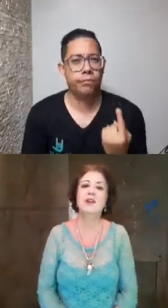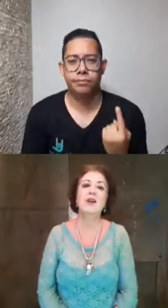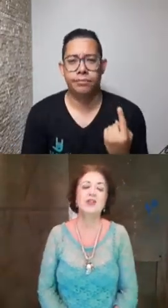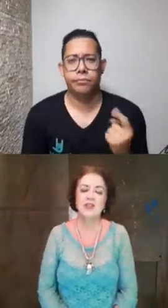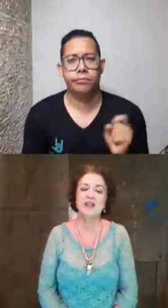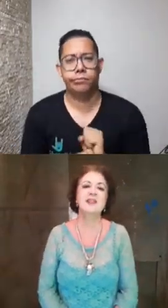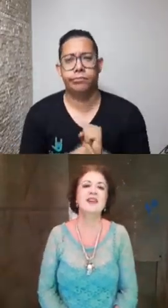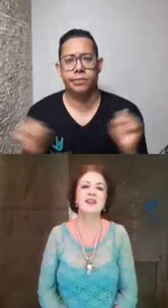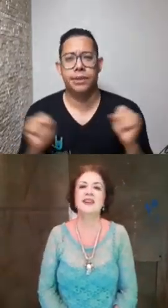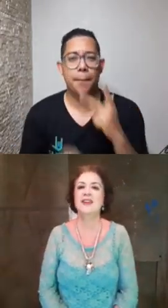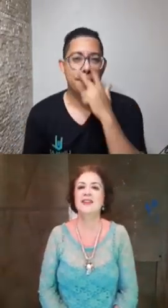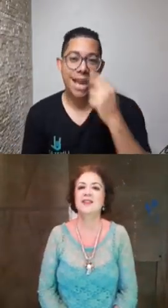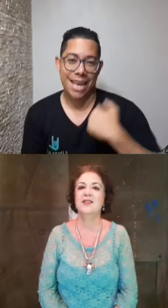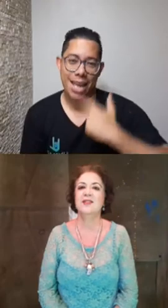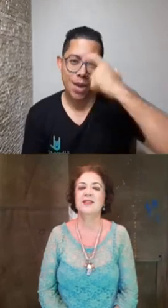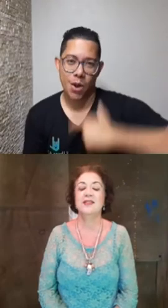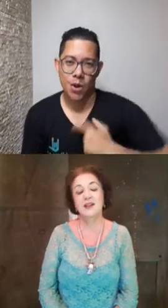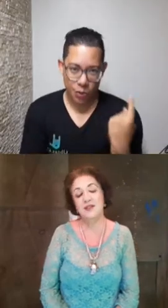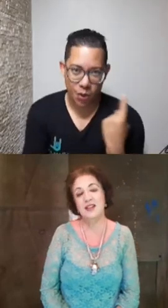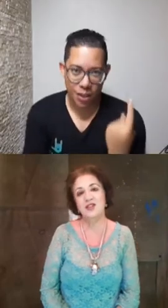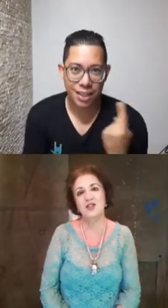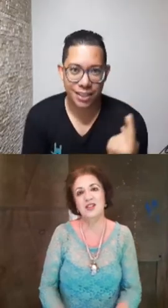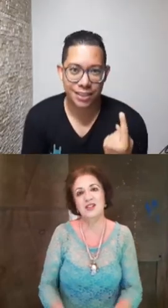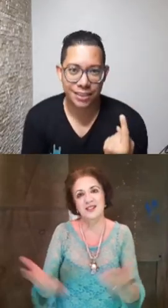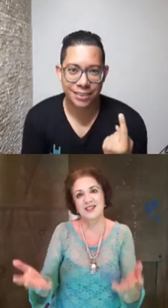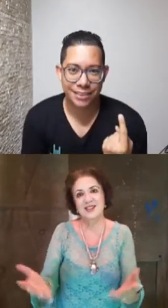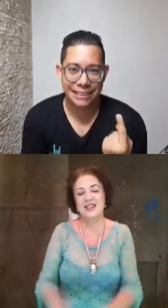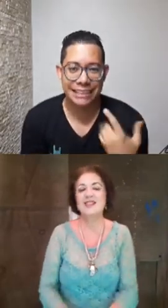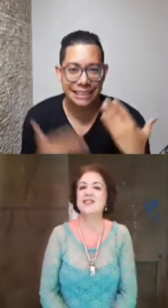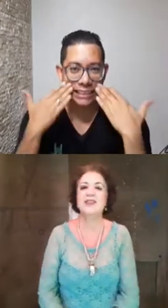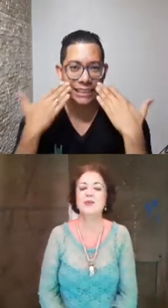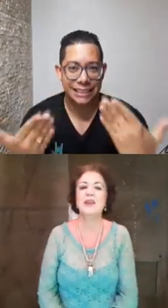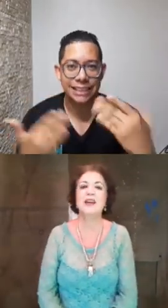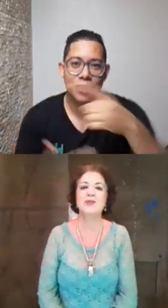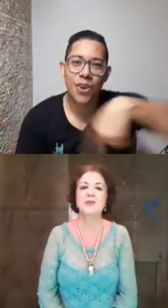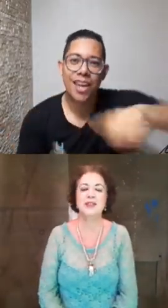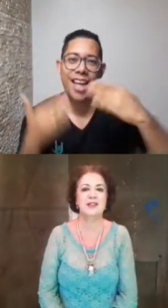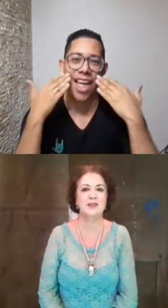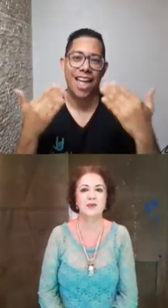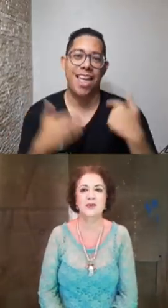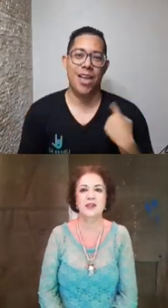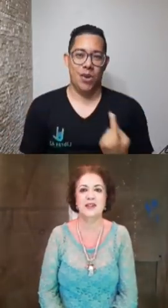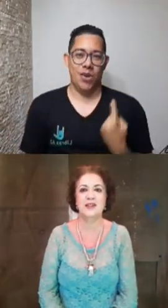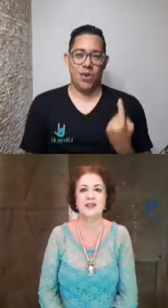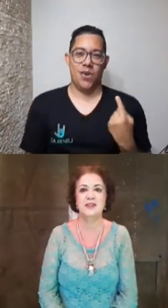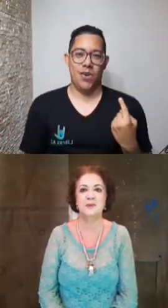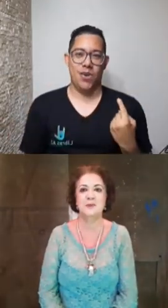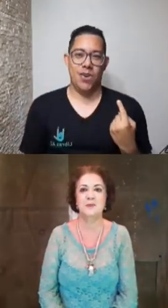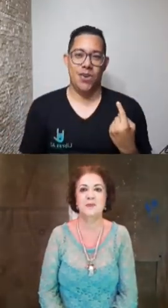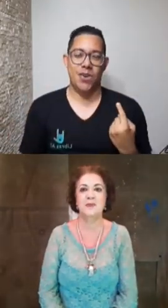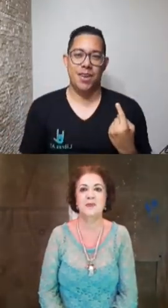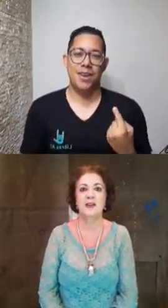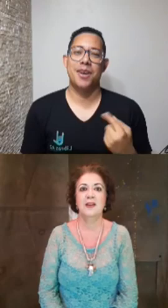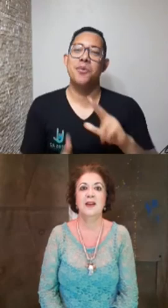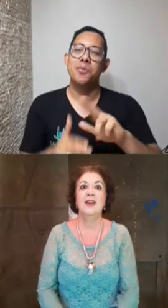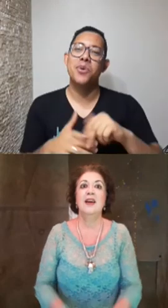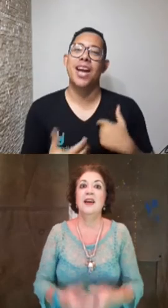estou sozinha aqui, na frente desse celular, conversando com vocês.